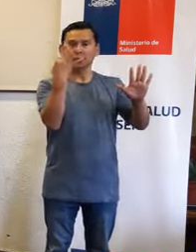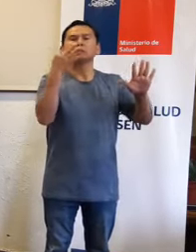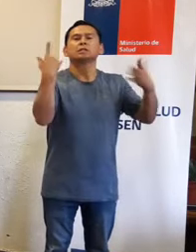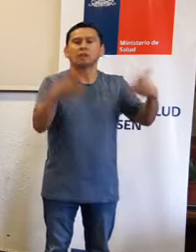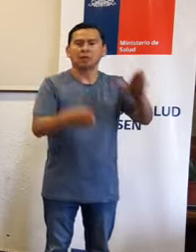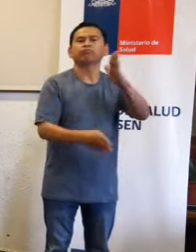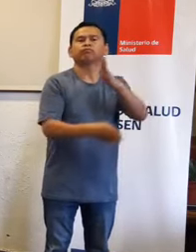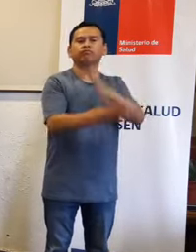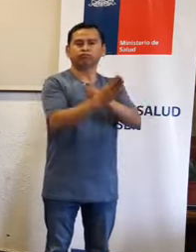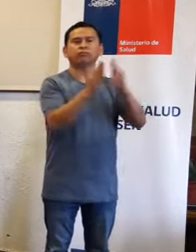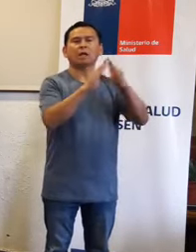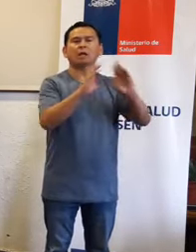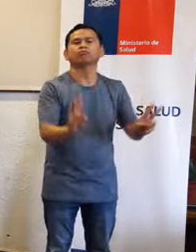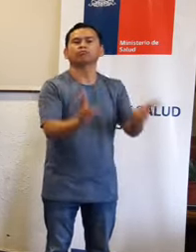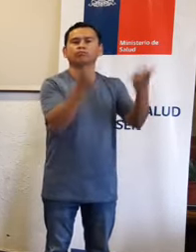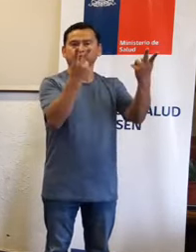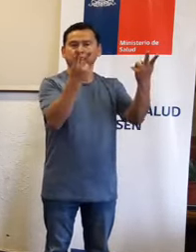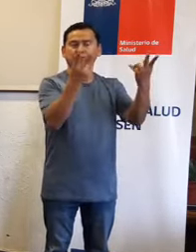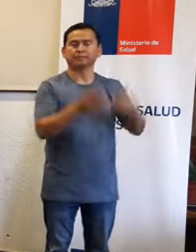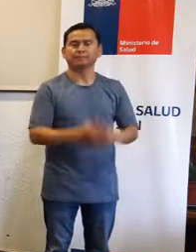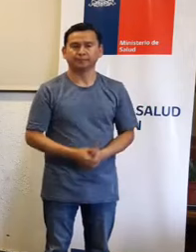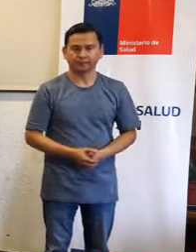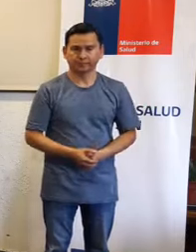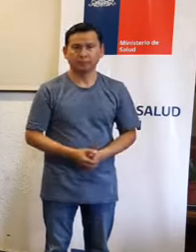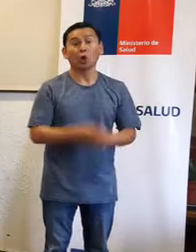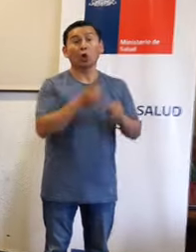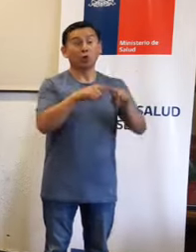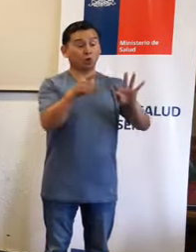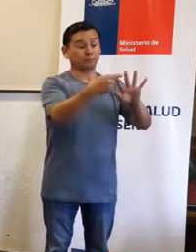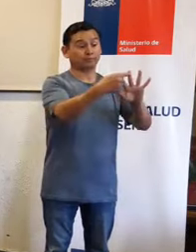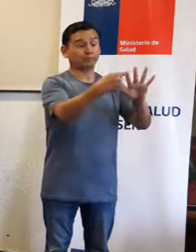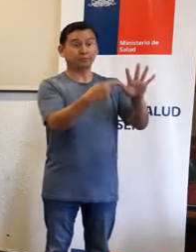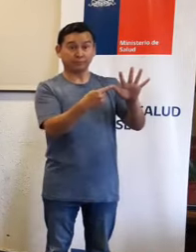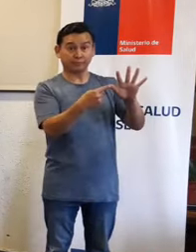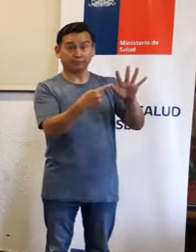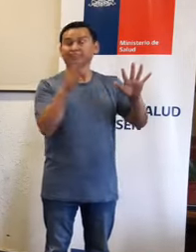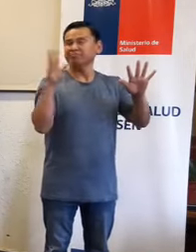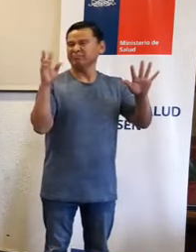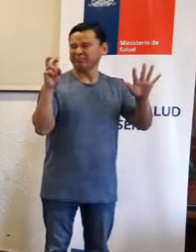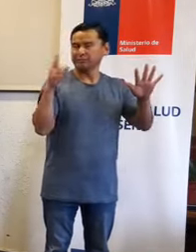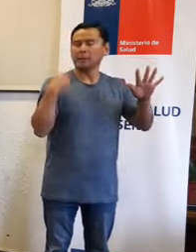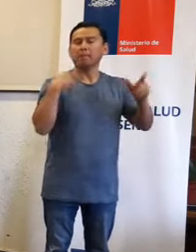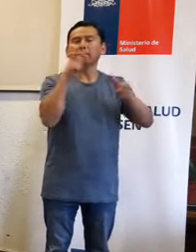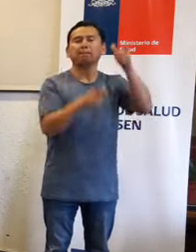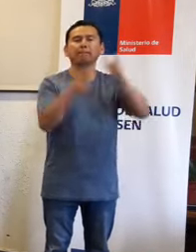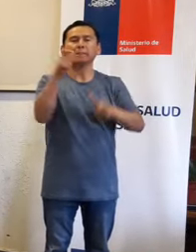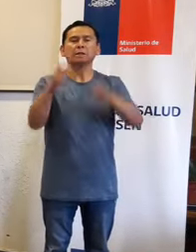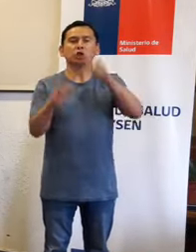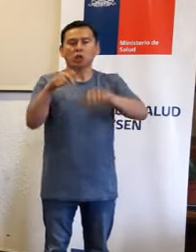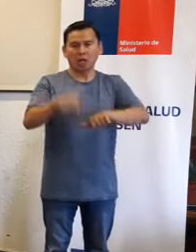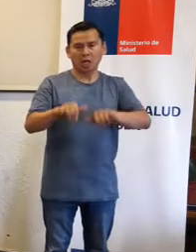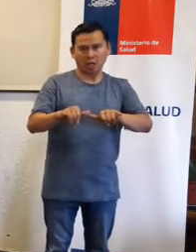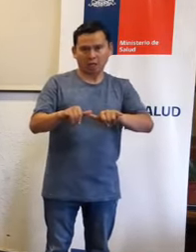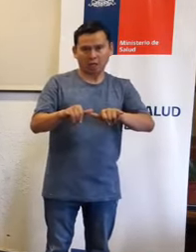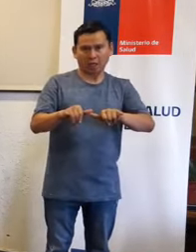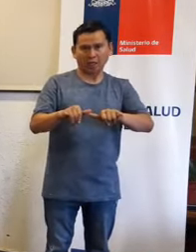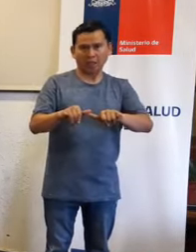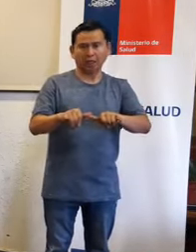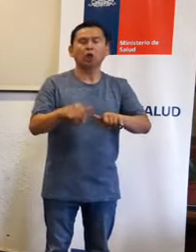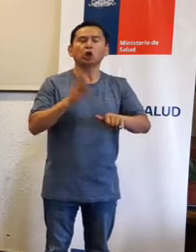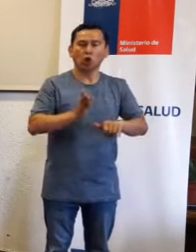plenamente recuperados. Los otros 3, que corresponden a personas informadas acá, están